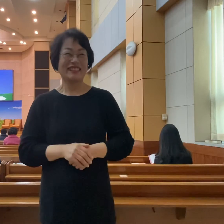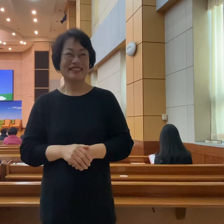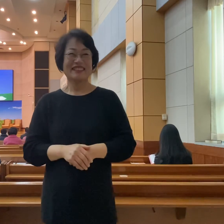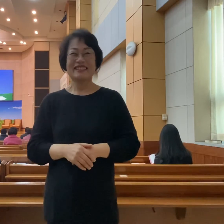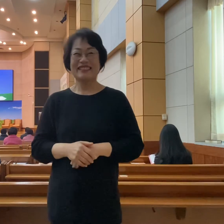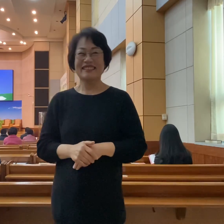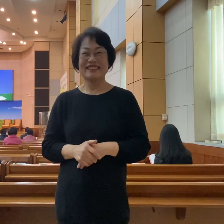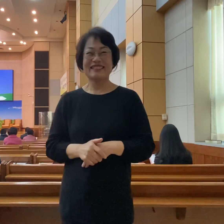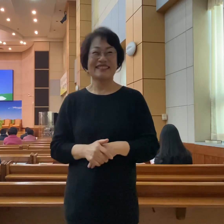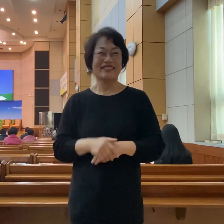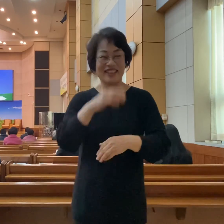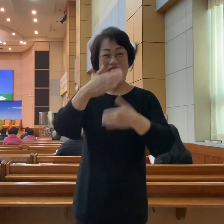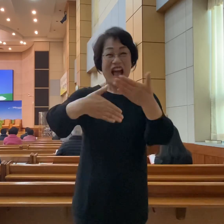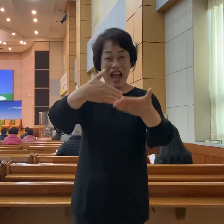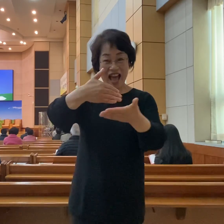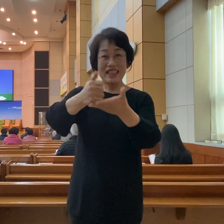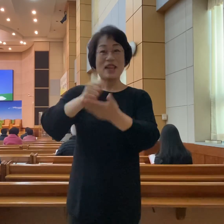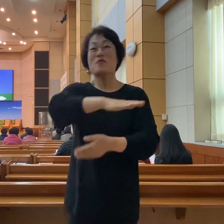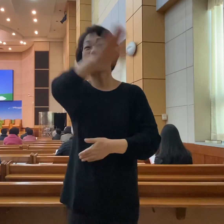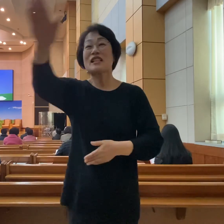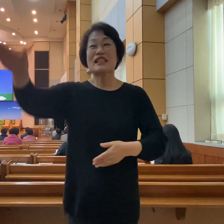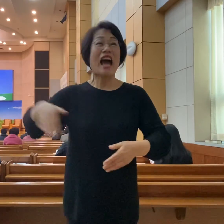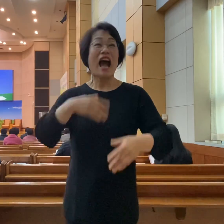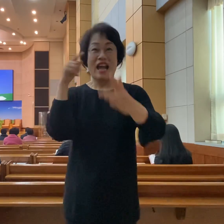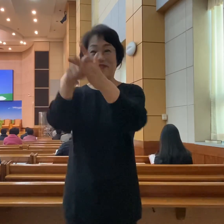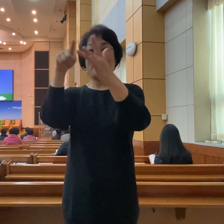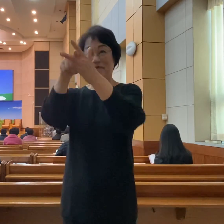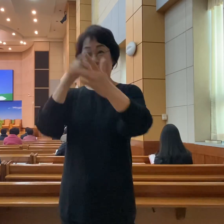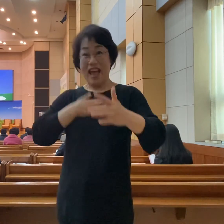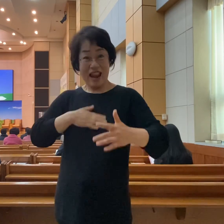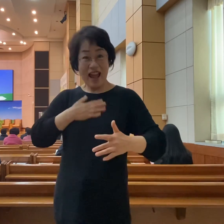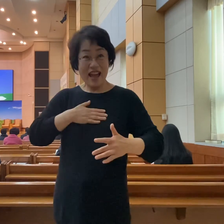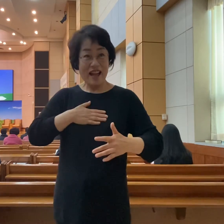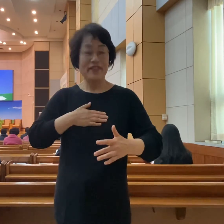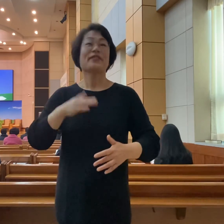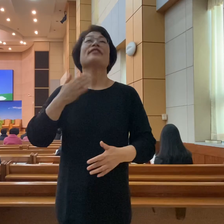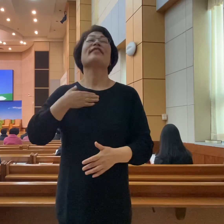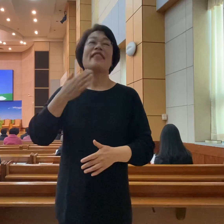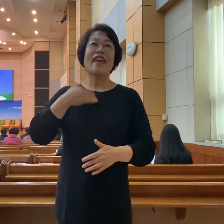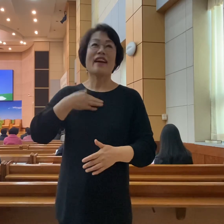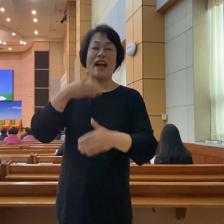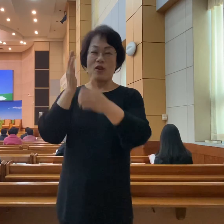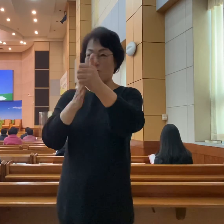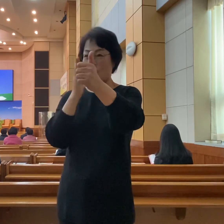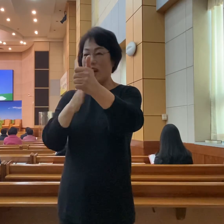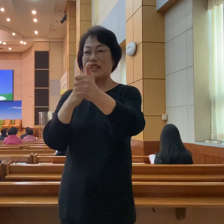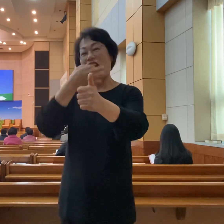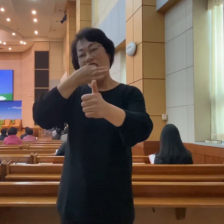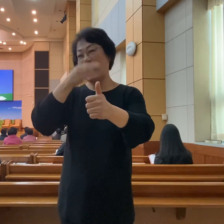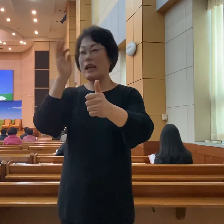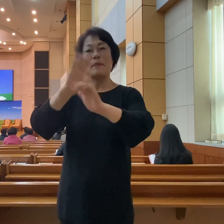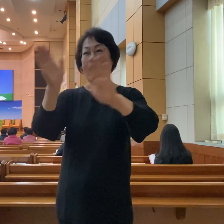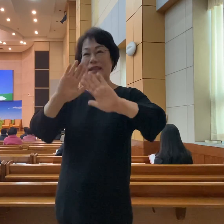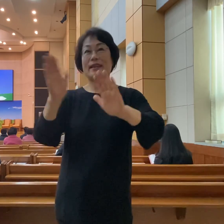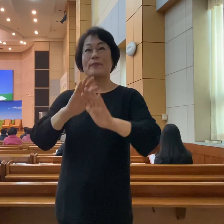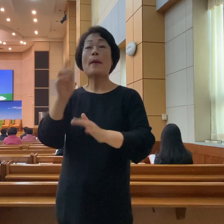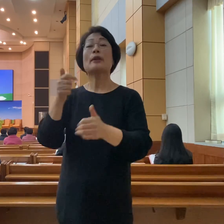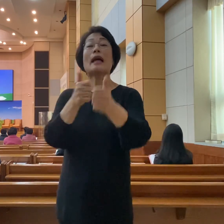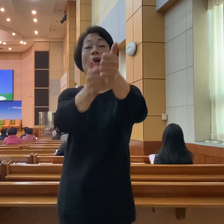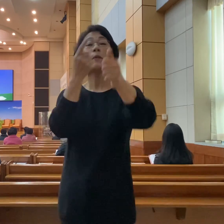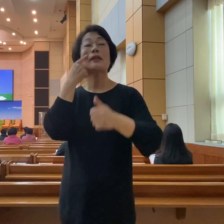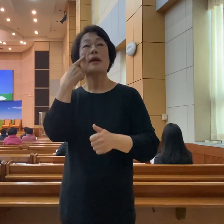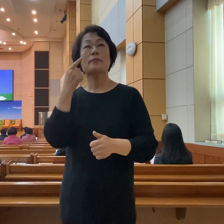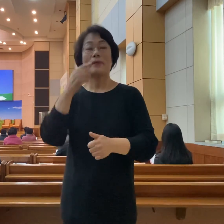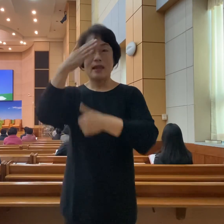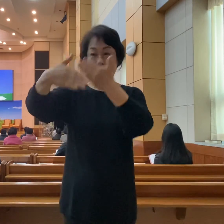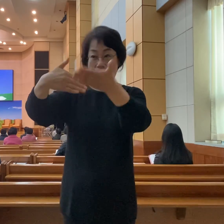우리 하나님은 우리를 다 알고 계시기 때문에 내가 구하는 대로 안 주는 거예요. 한번 따라하도록